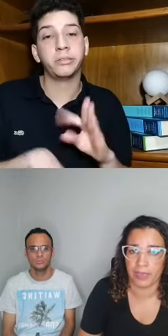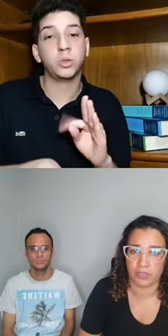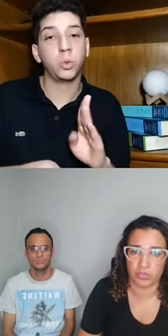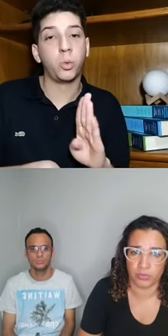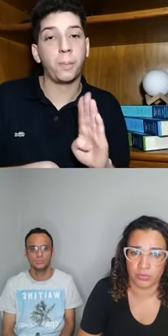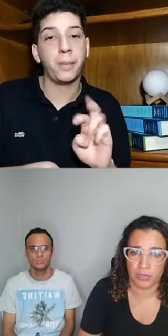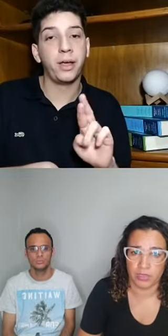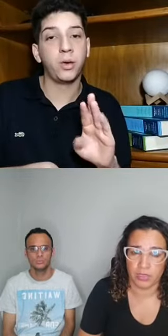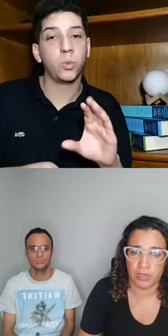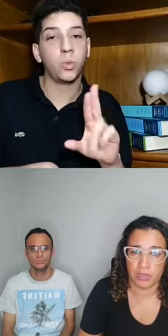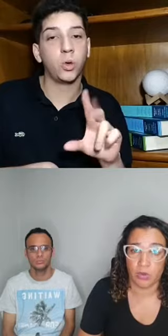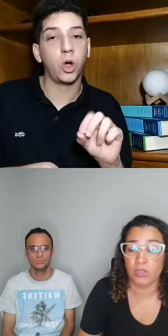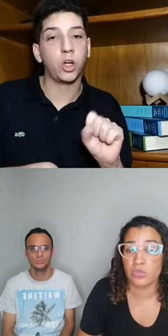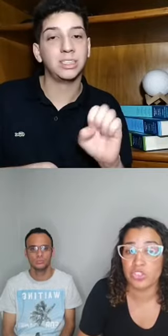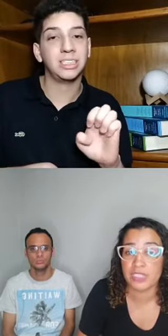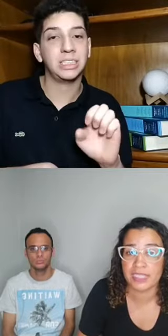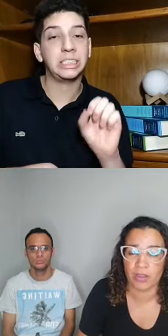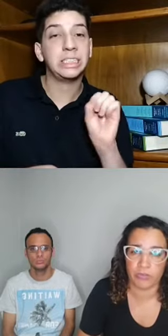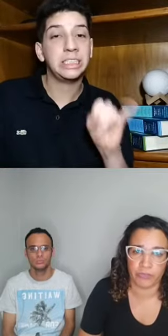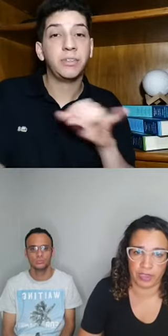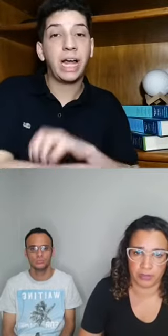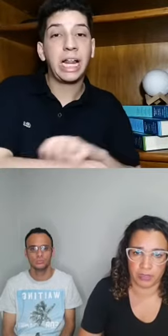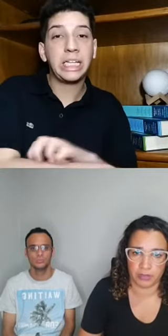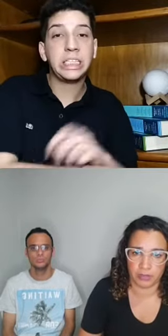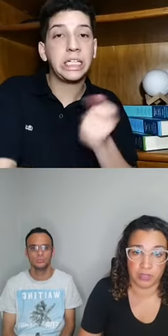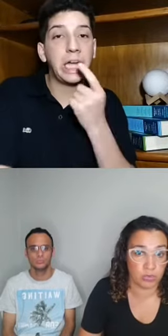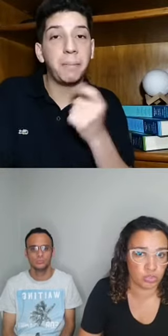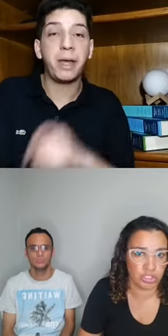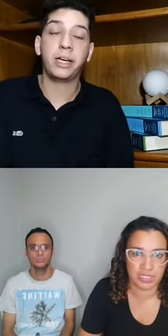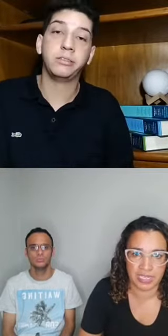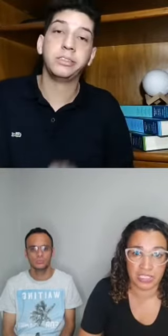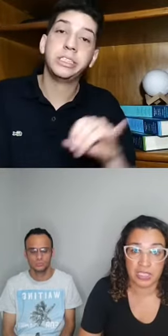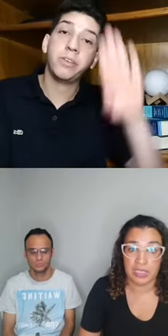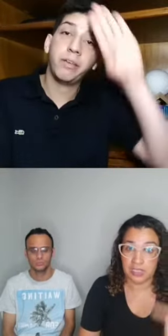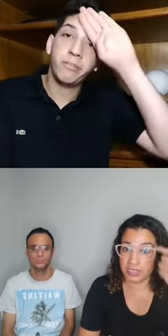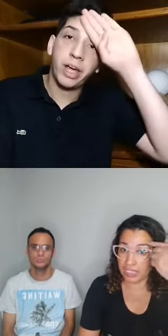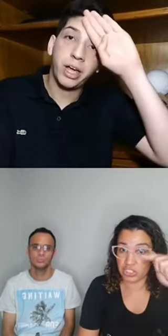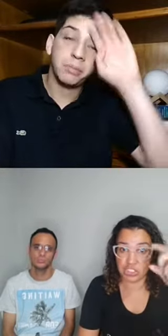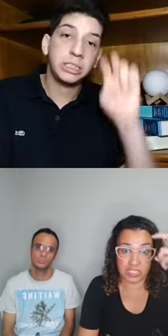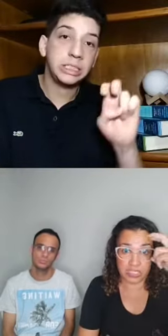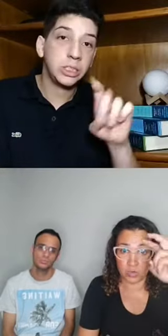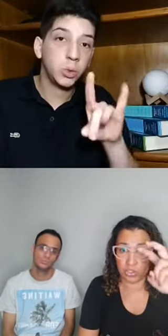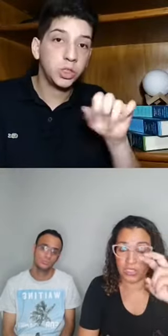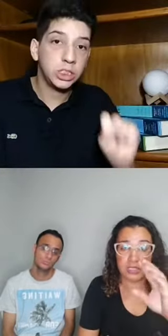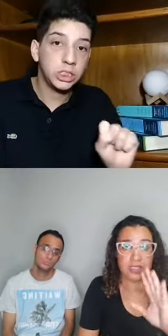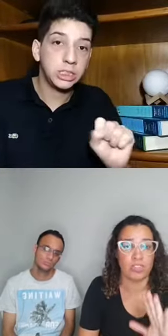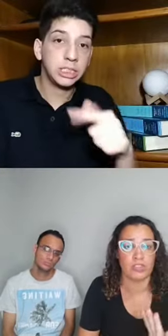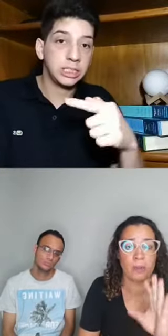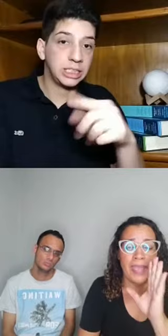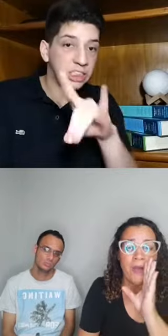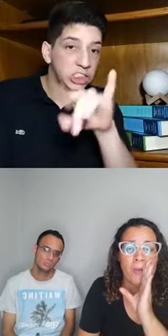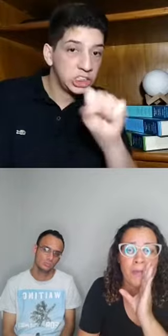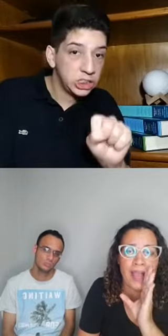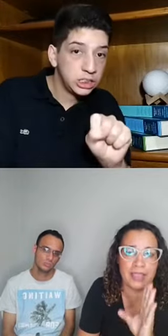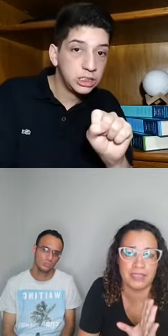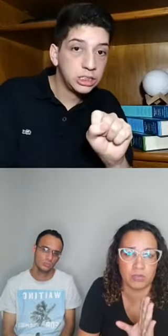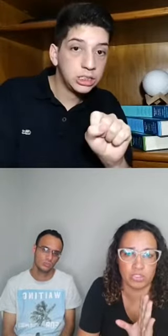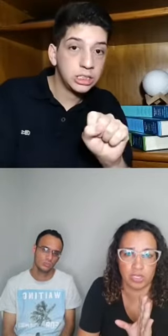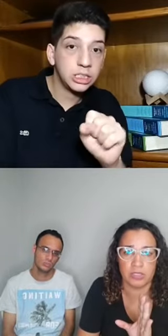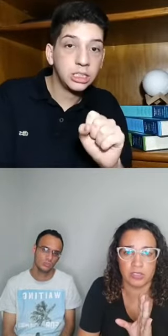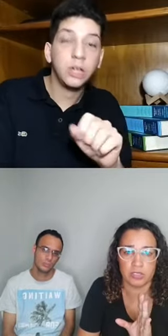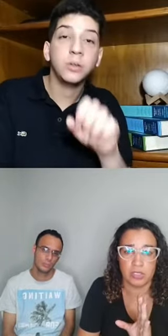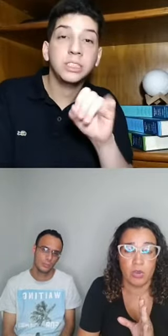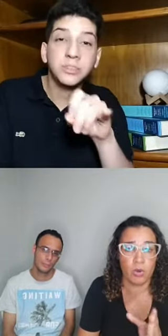algum remédio, quantos dias que ele está com febre? 5 dias, 7 dias, 5 dias. Vocês precisam ver o